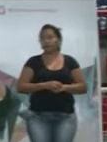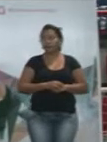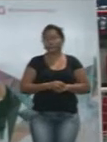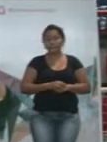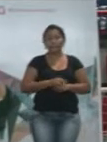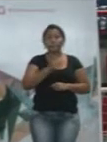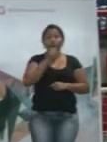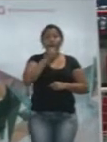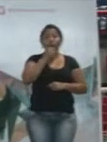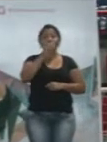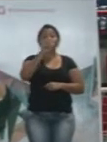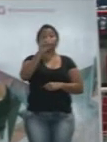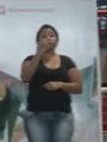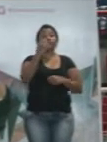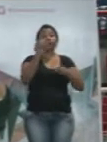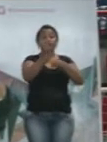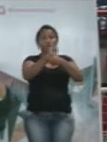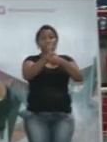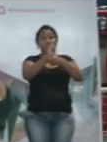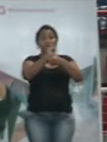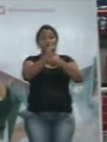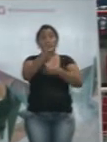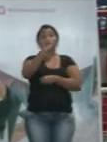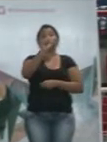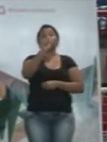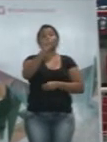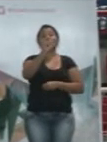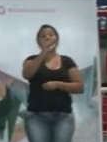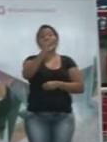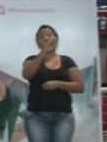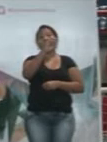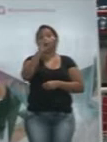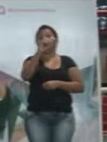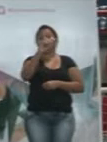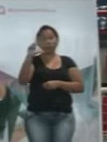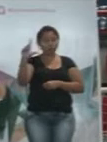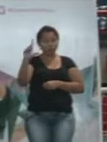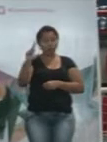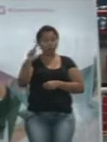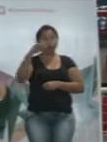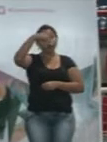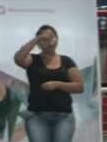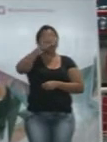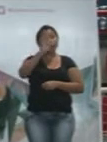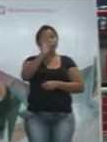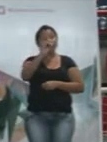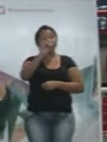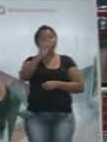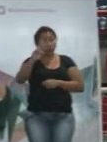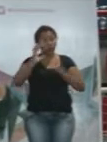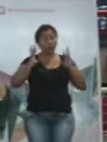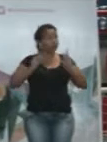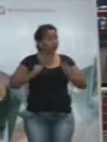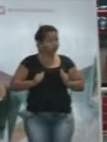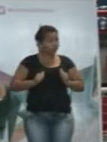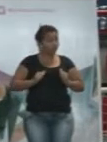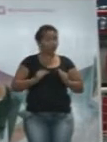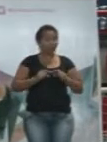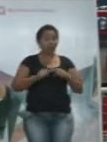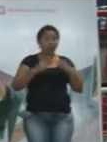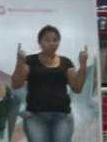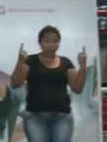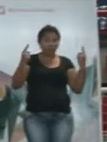Você aumenta a corrosão das peças. Ou seja, o motor fica limpo. Mas a vida útil das